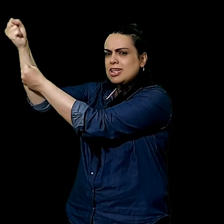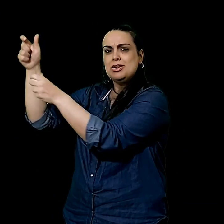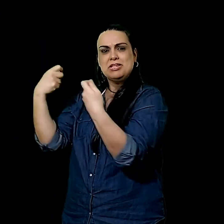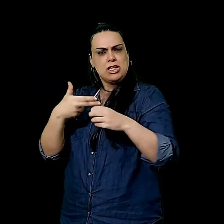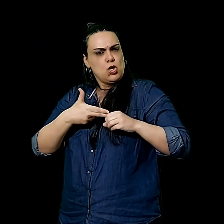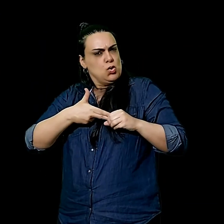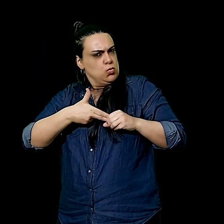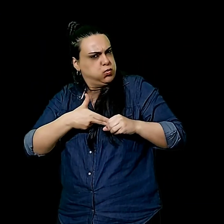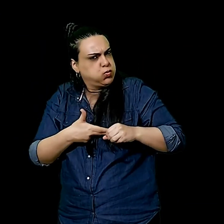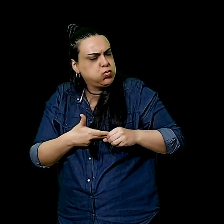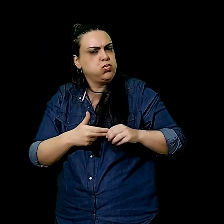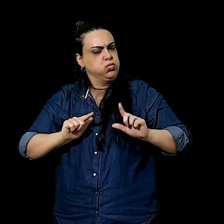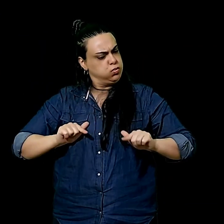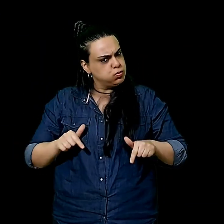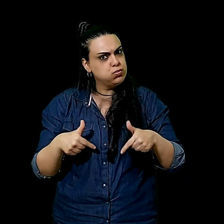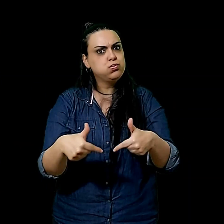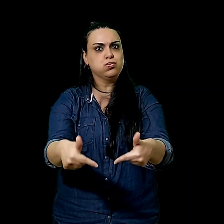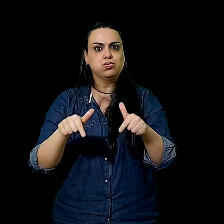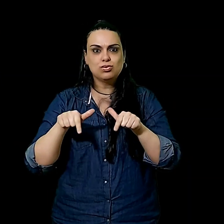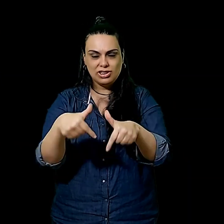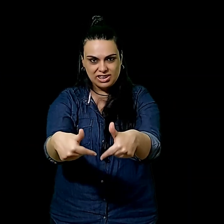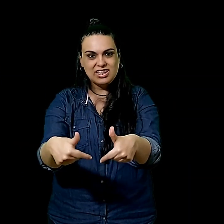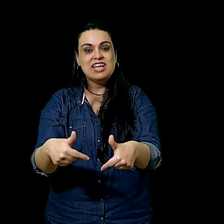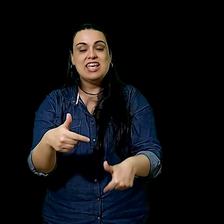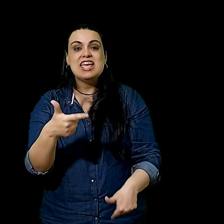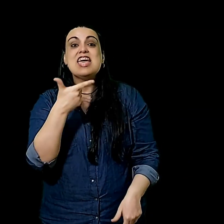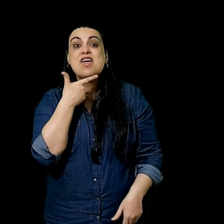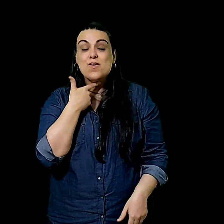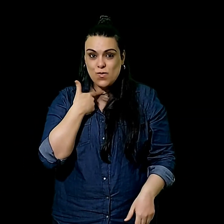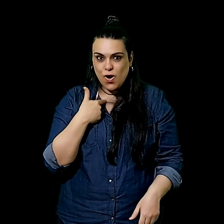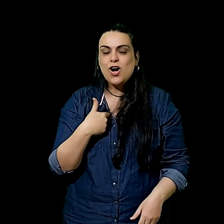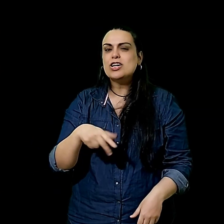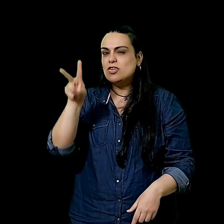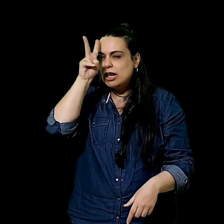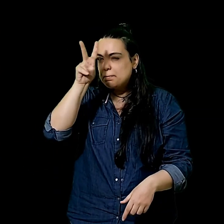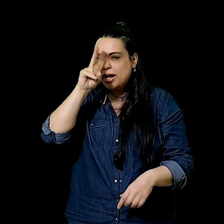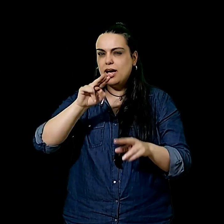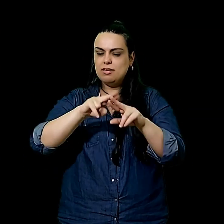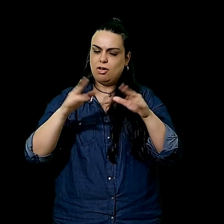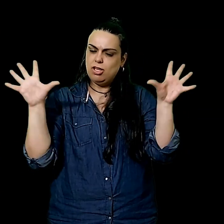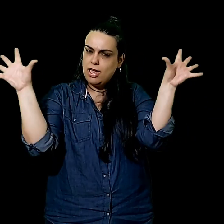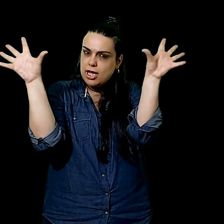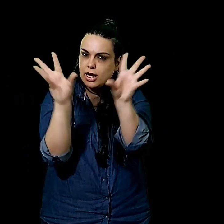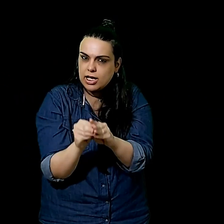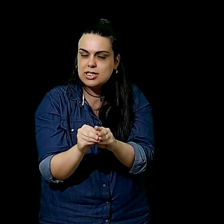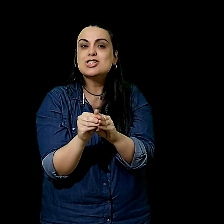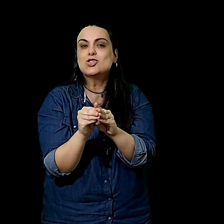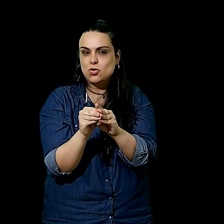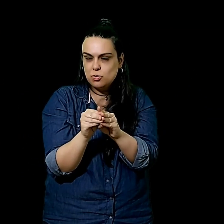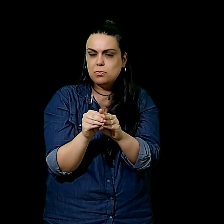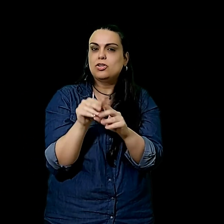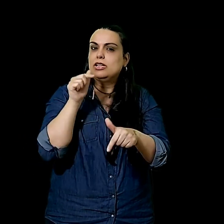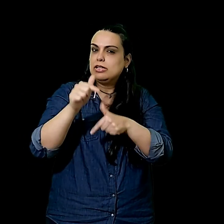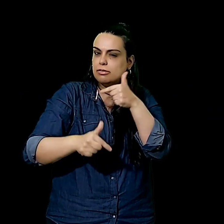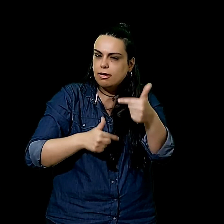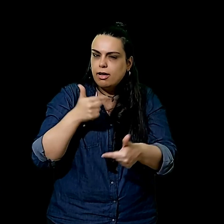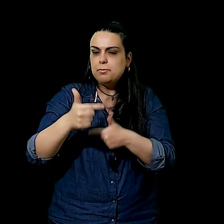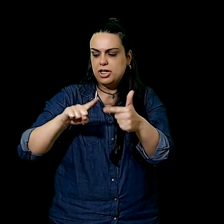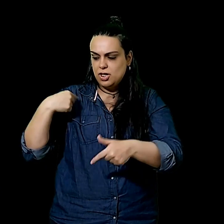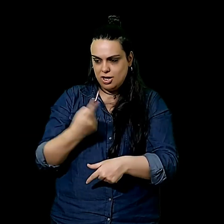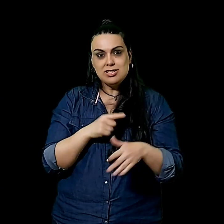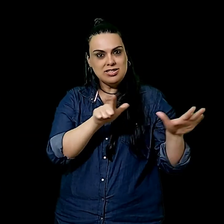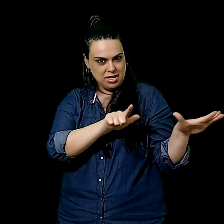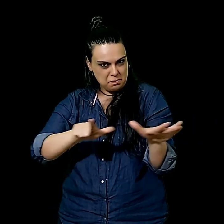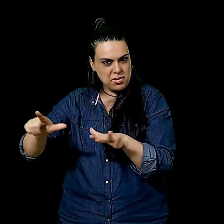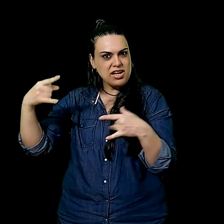muito sobre isso, lembra? Eu gosto de refrescar para trazer um resumão nesse encerramento de tudo que nós temos feito e trabalhado em Deus nessa